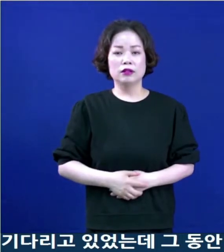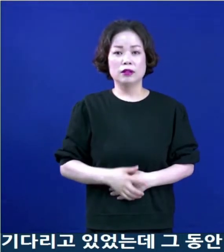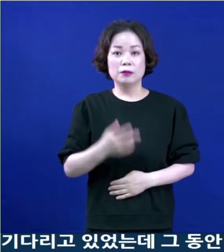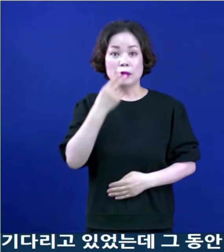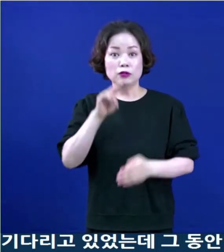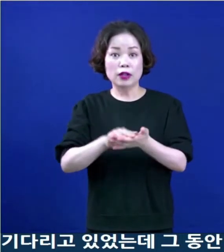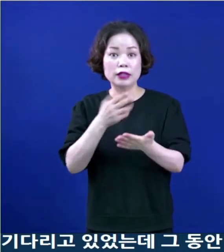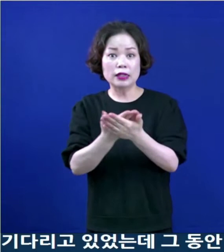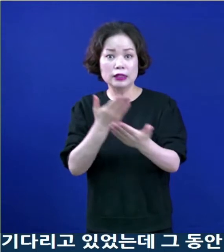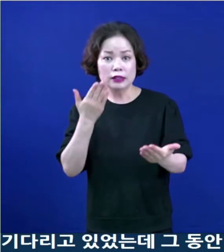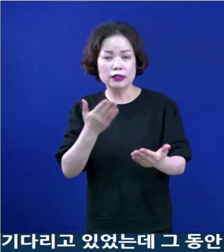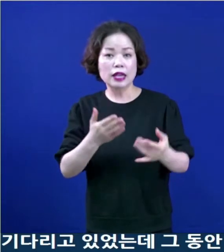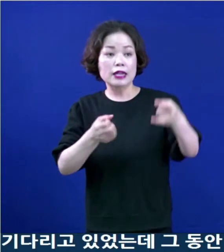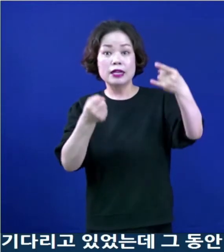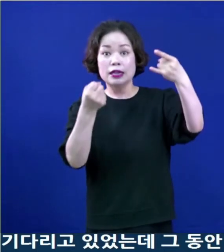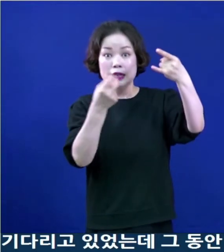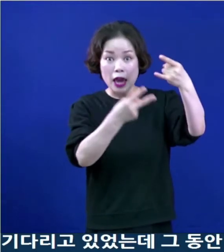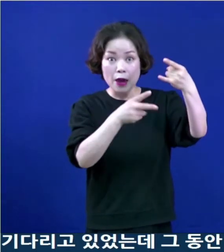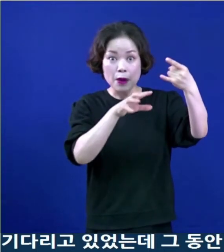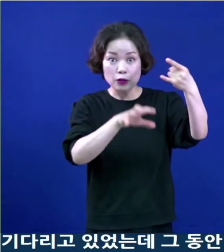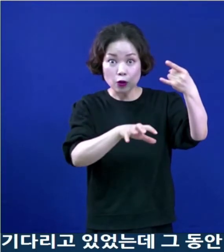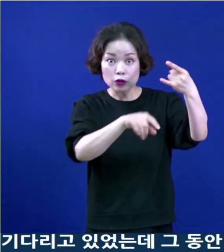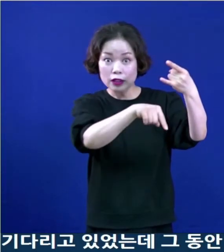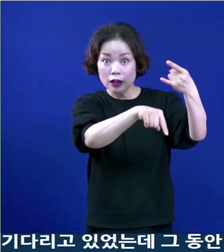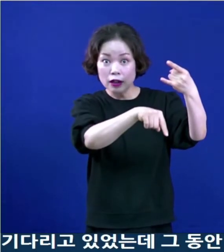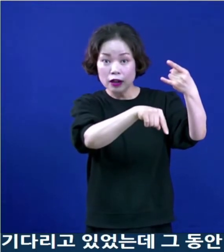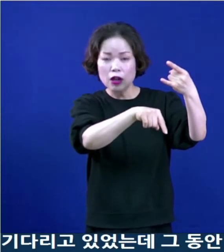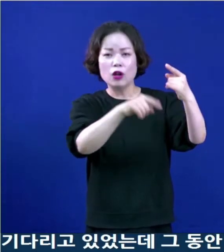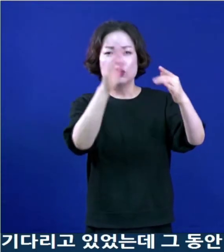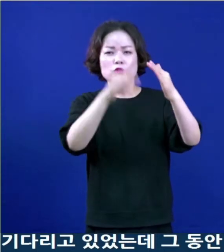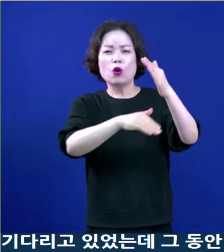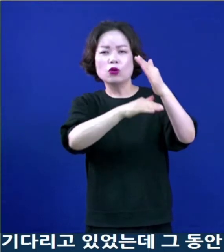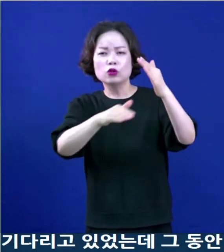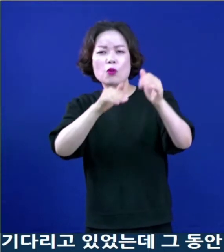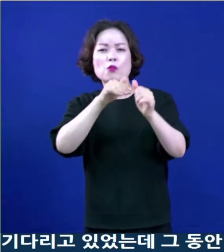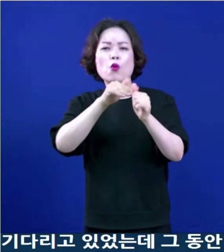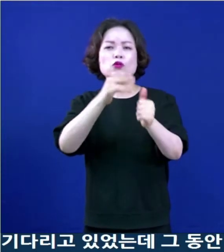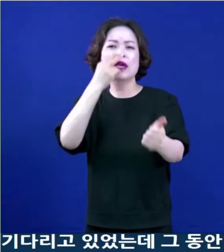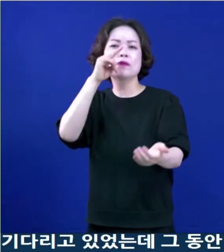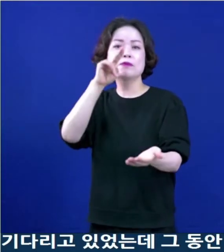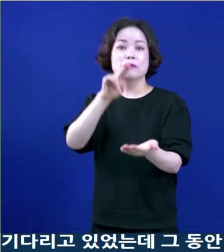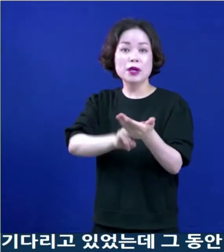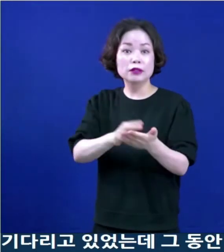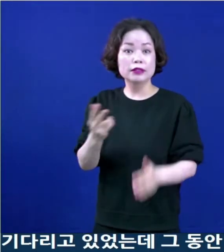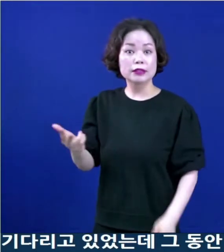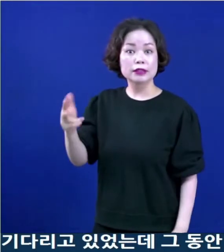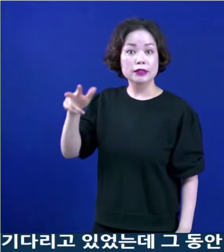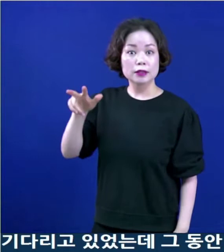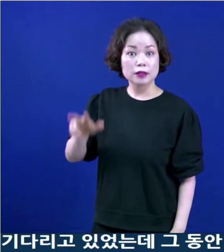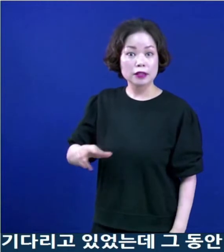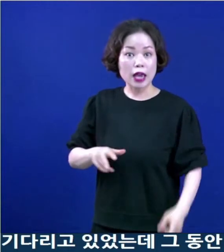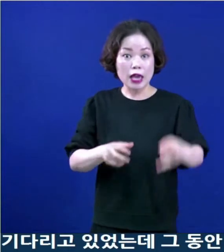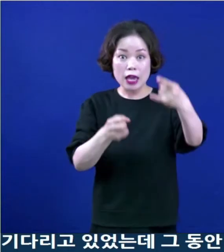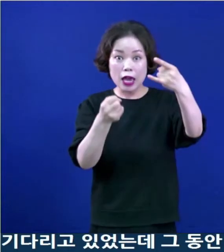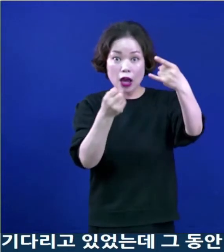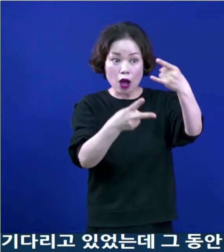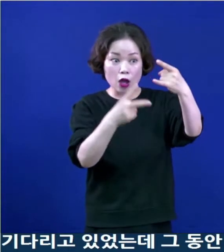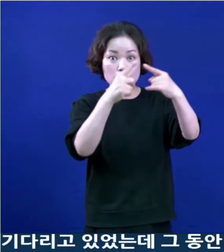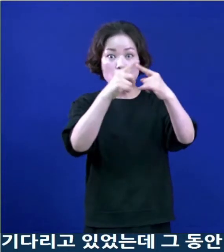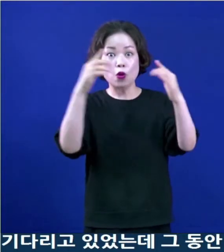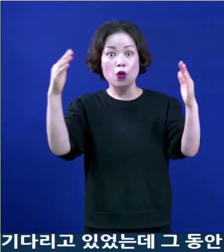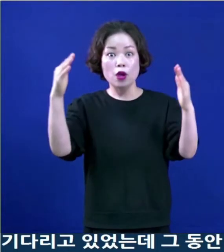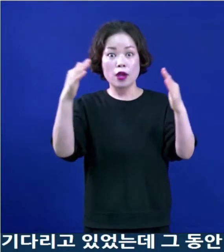달리 에베소 교인들에게 보낸 편지이지만 에베소